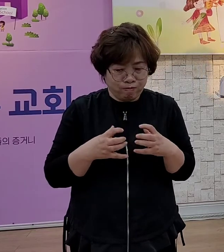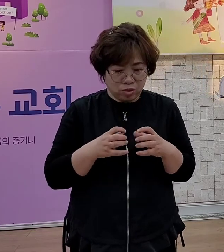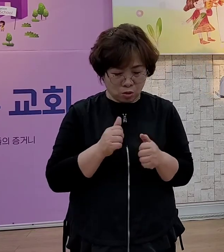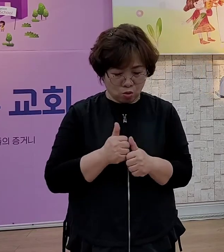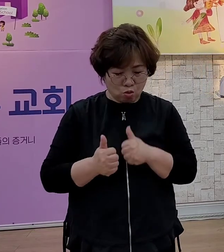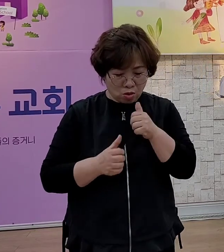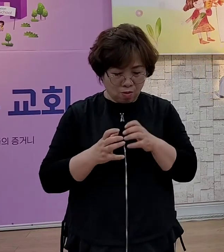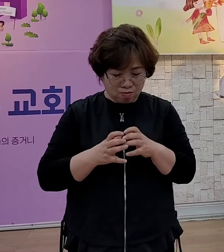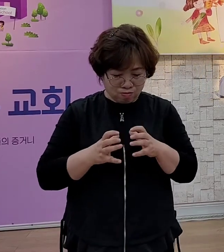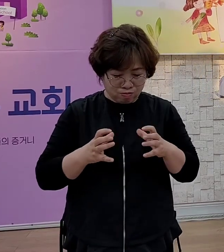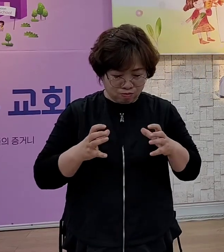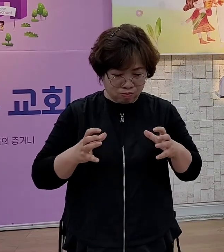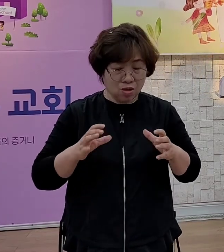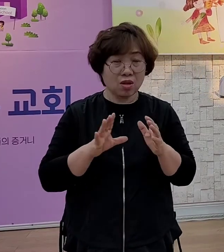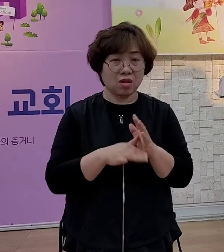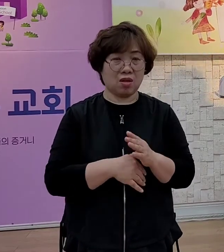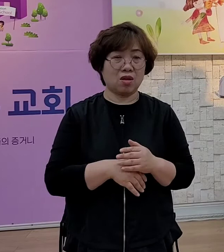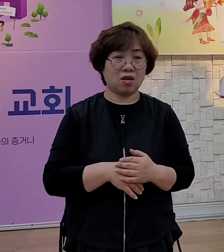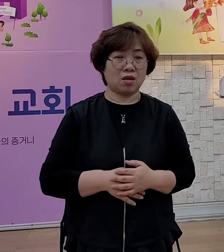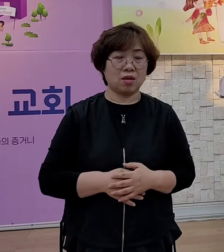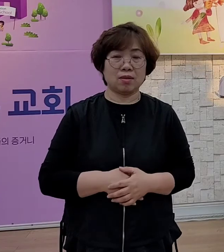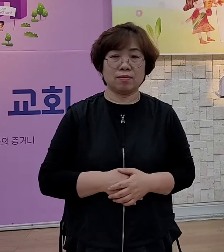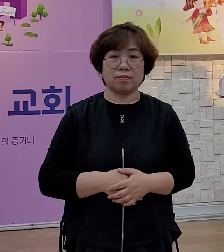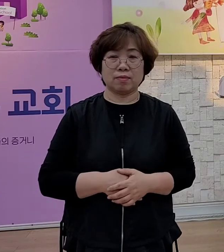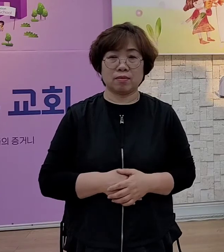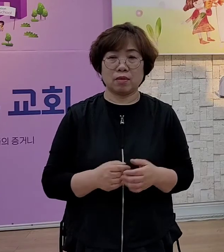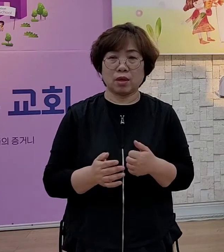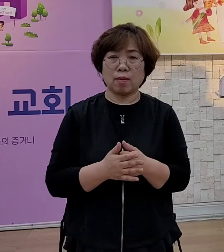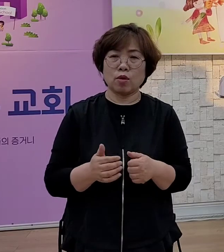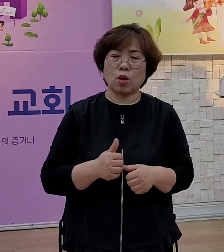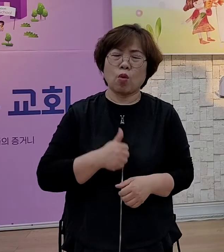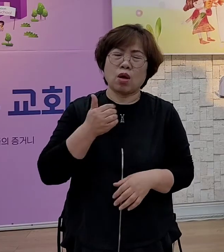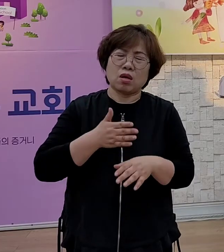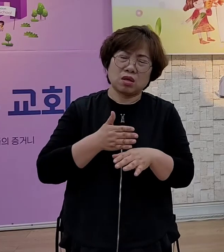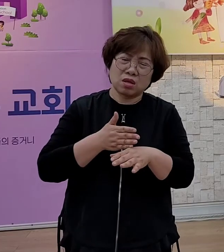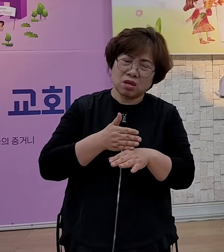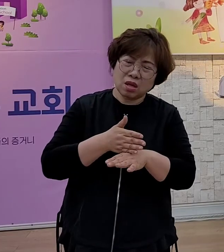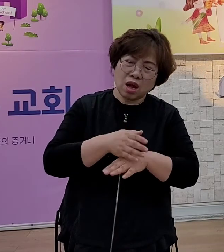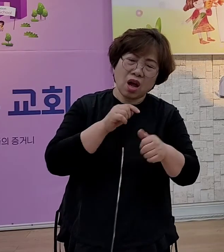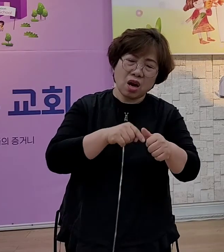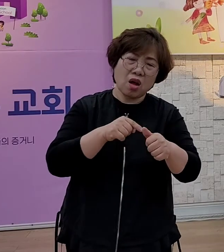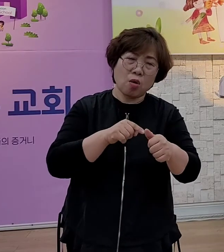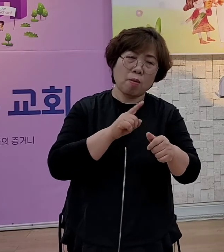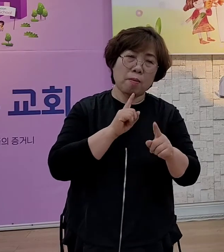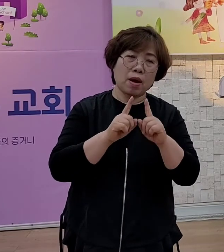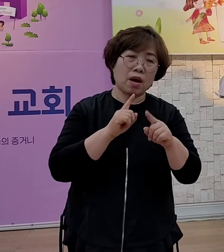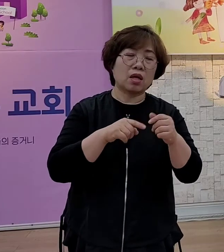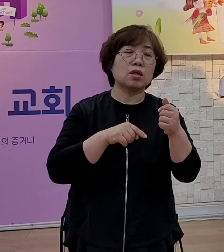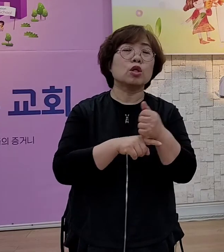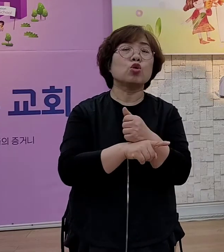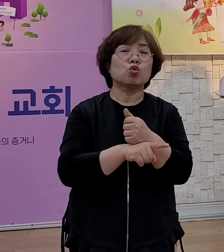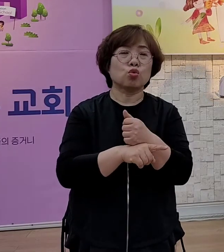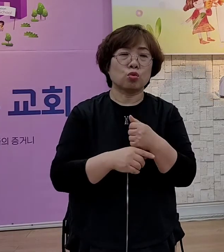이게 이 성도 더디내라고, 성을 더디내라고 했던 이유입니다.